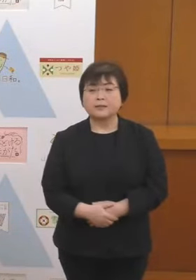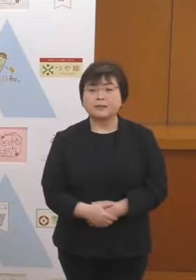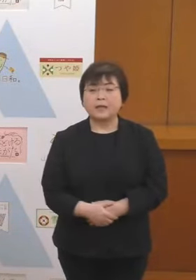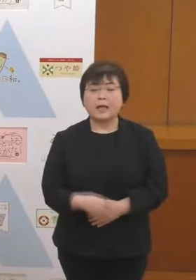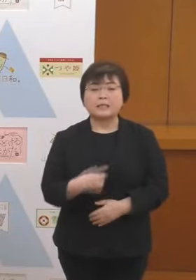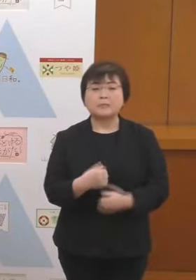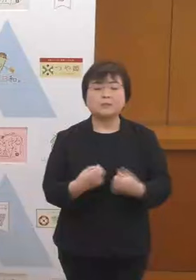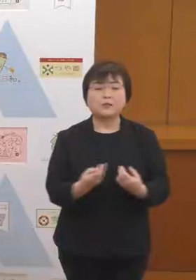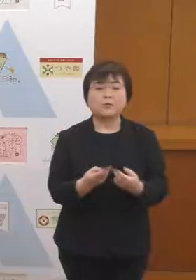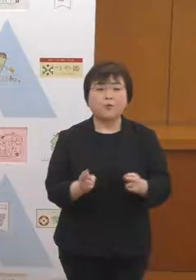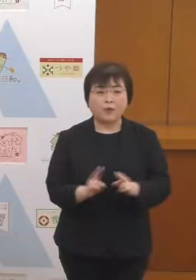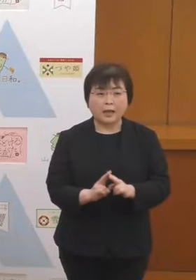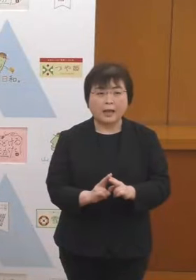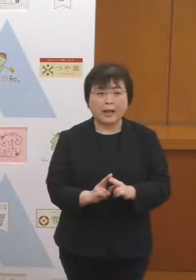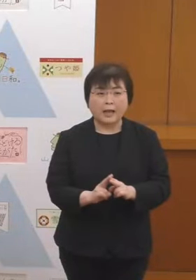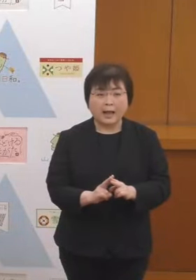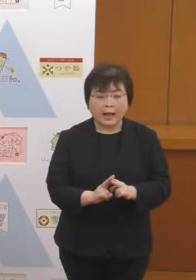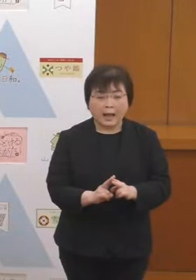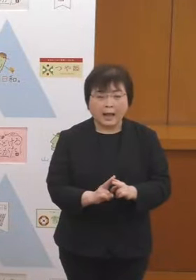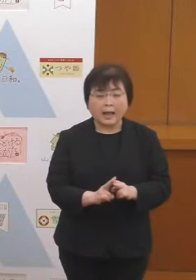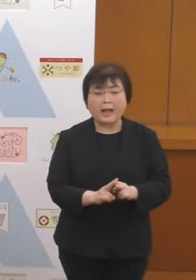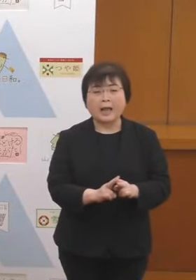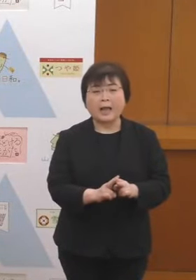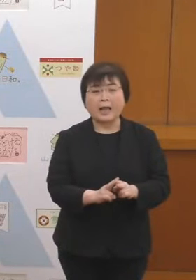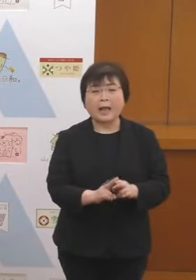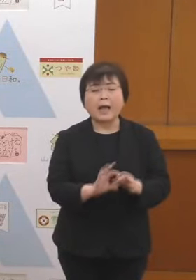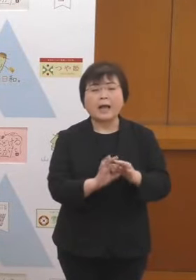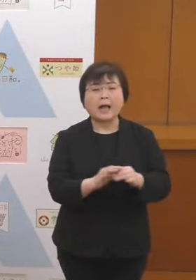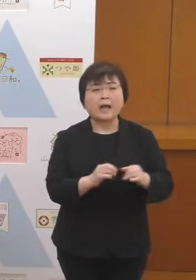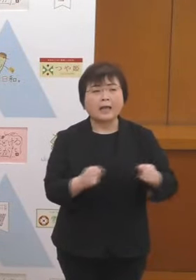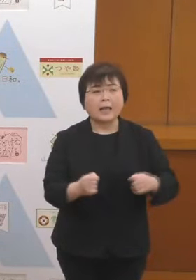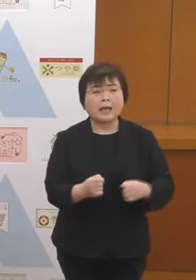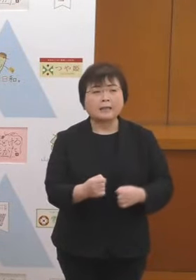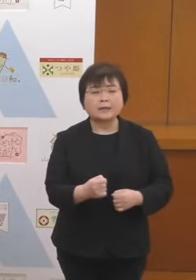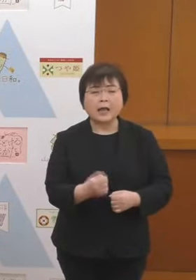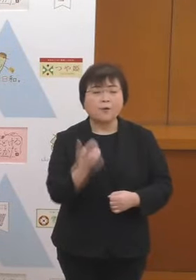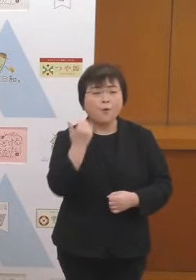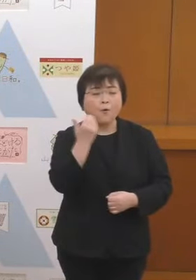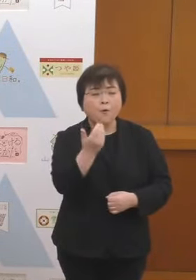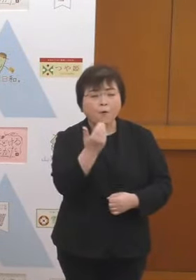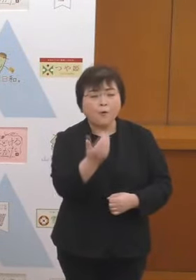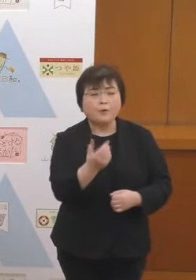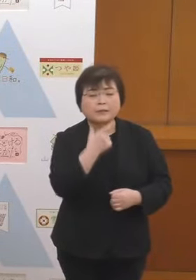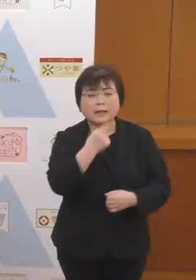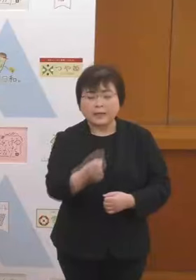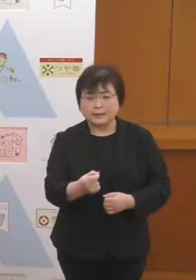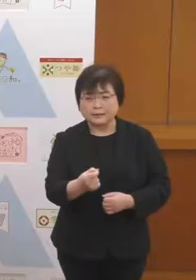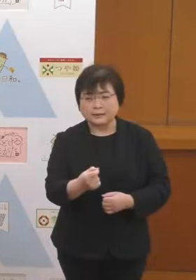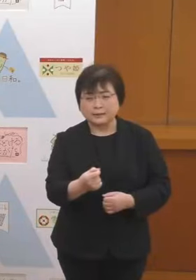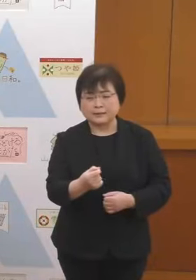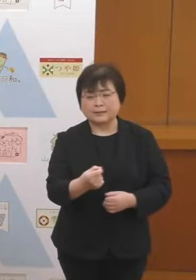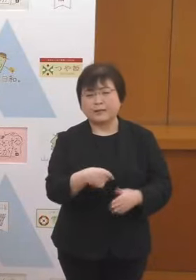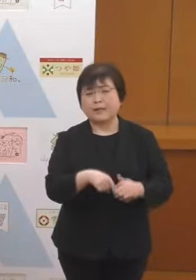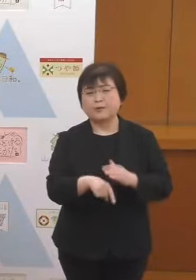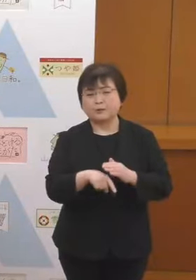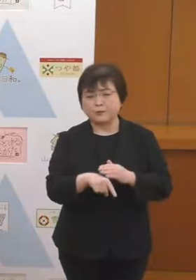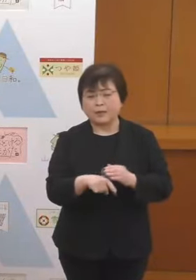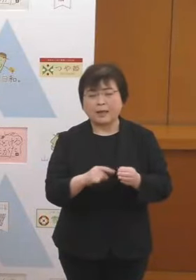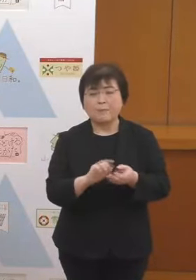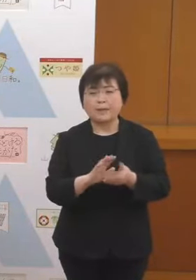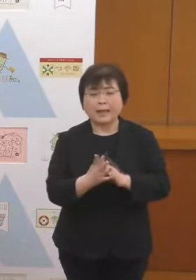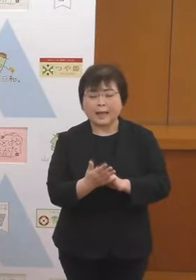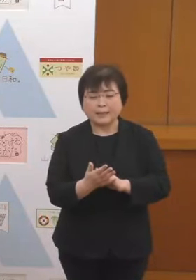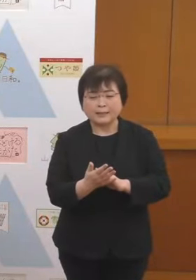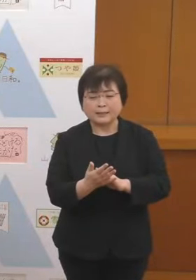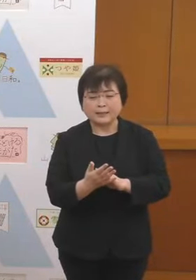自由民主党から感染鉄道についての関係者ヒアリングを行いたいということで本件に対して出席